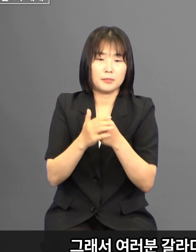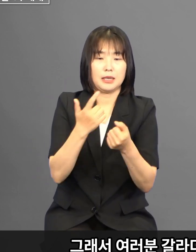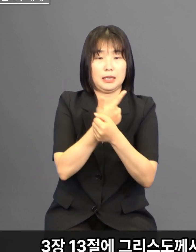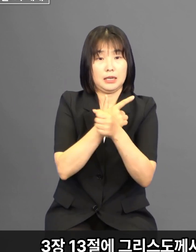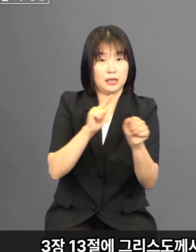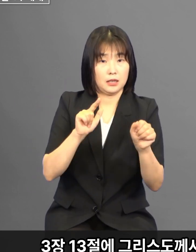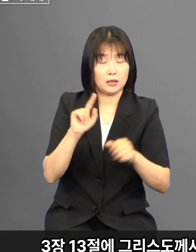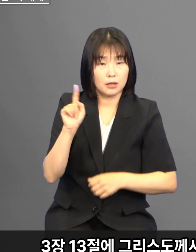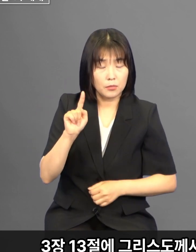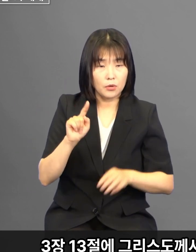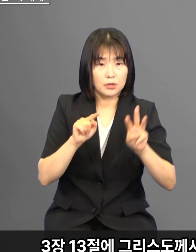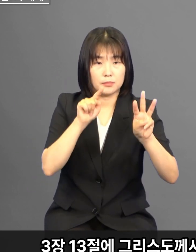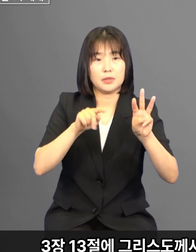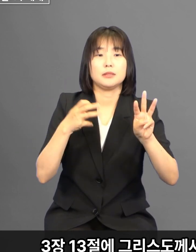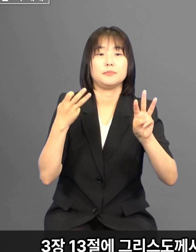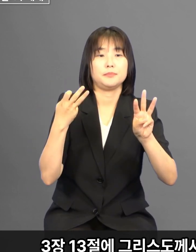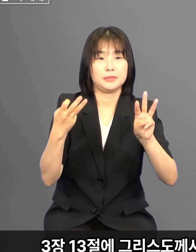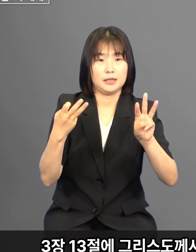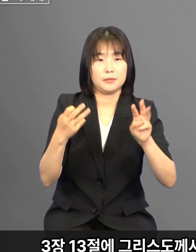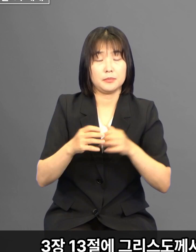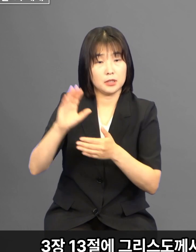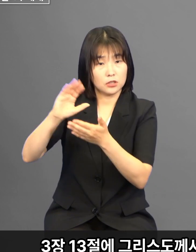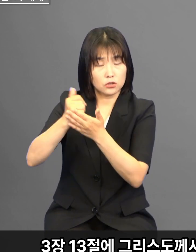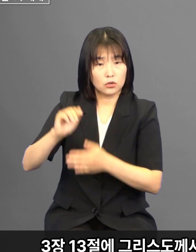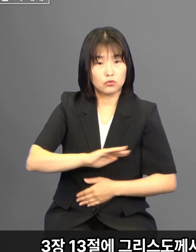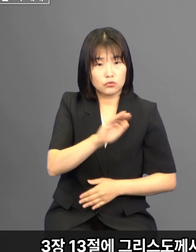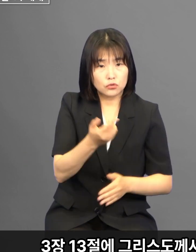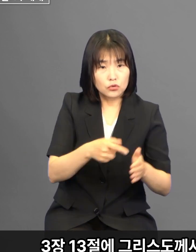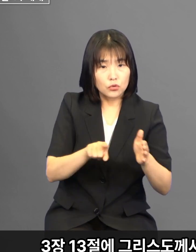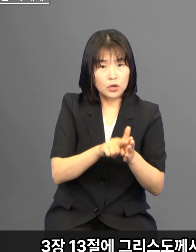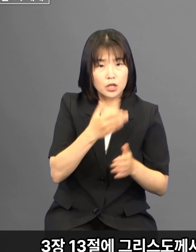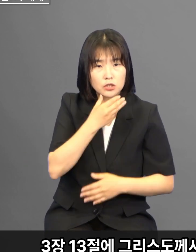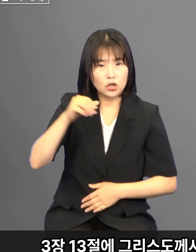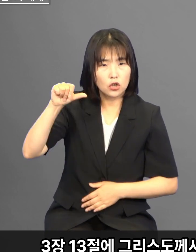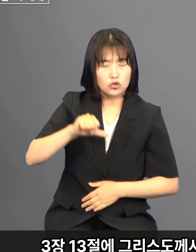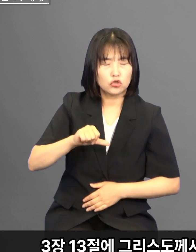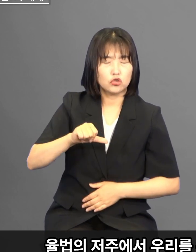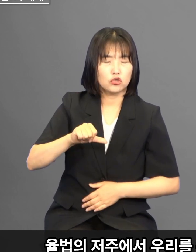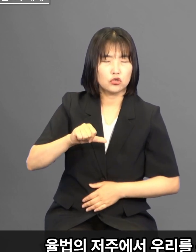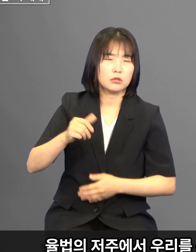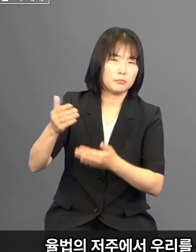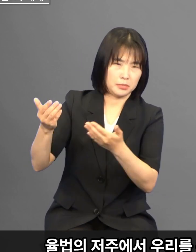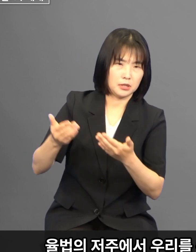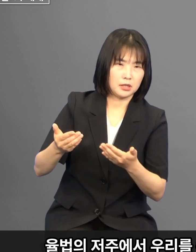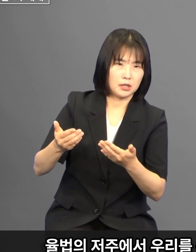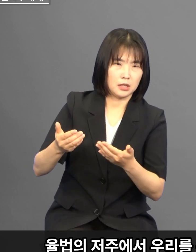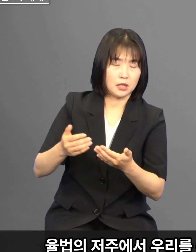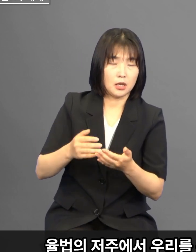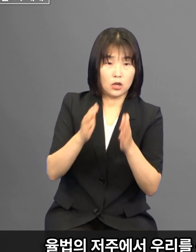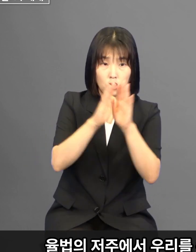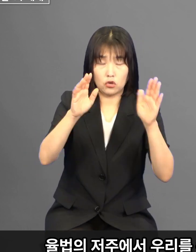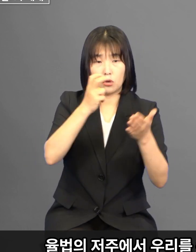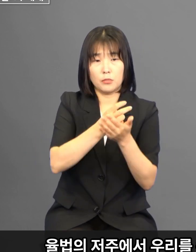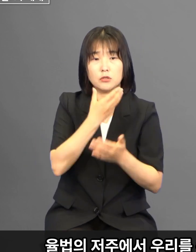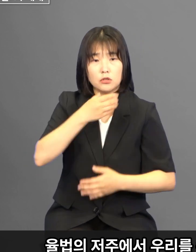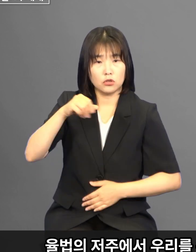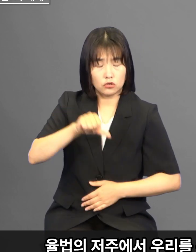되어 있습니까? 3장 13절에 그리스도께서 우리를 위하여 저주를 받은 바 되사 율법의 저주에서 우리를